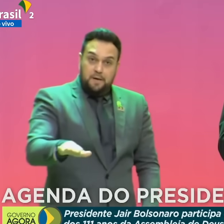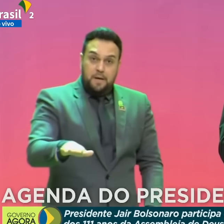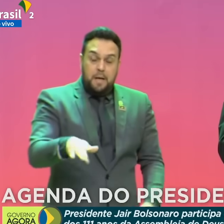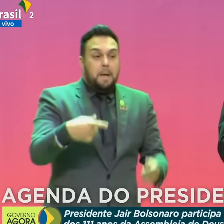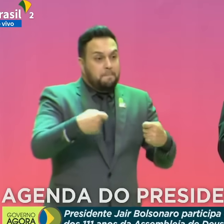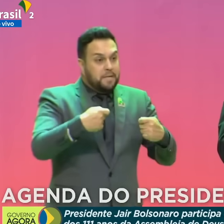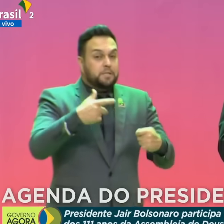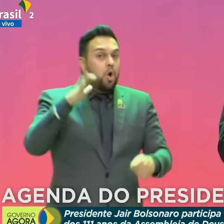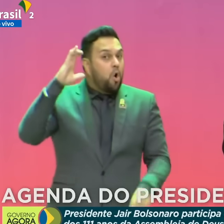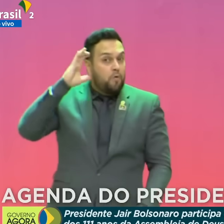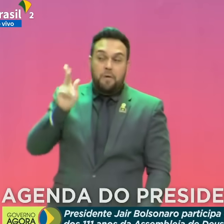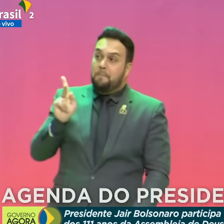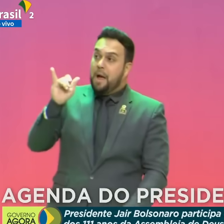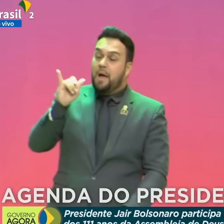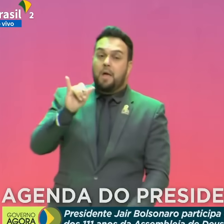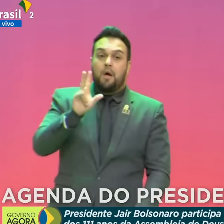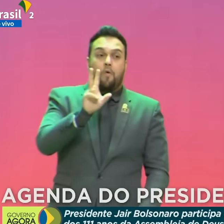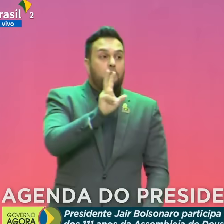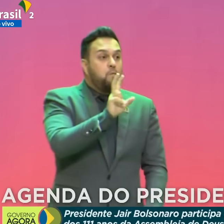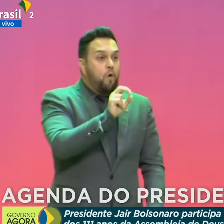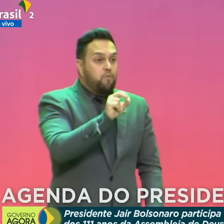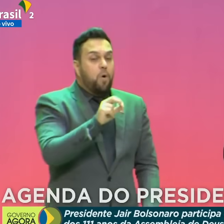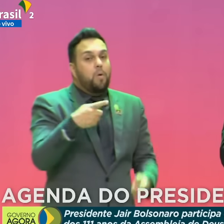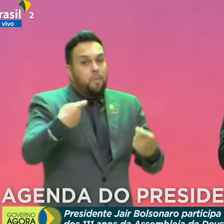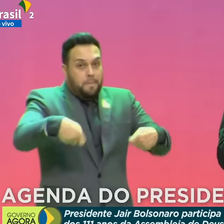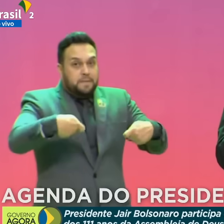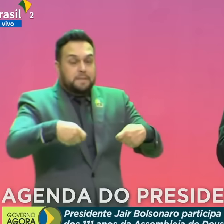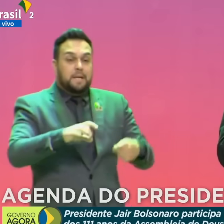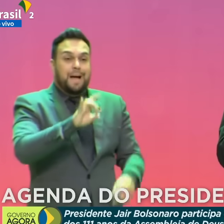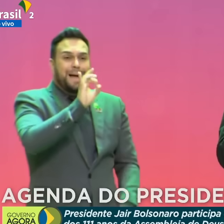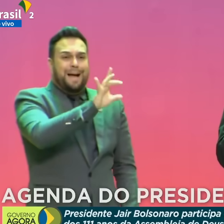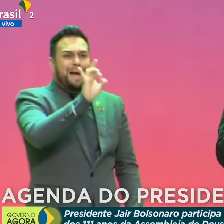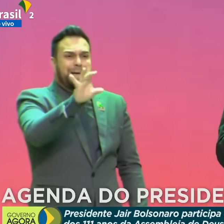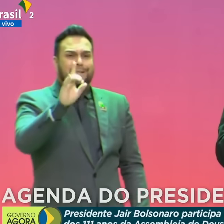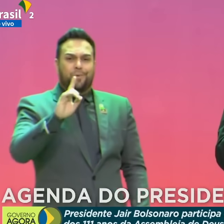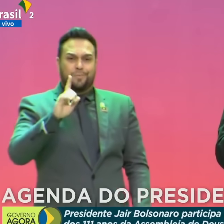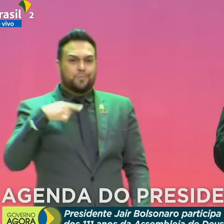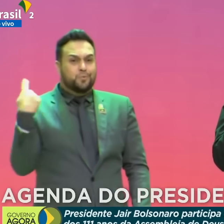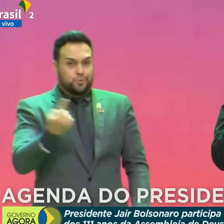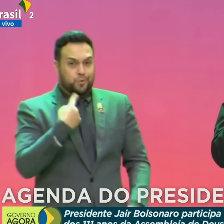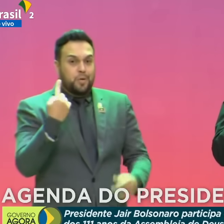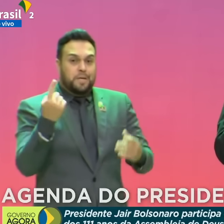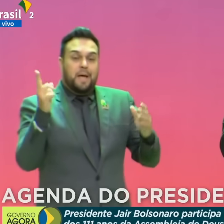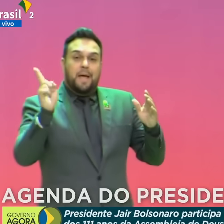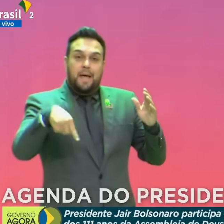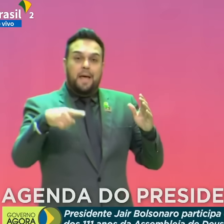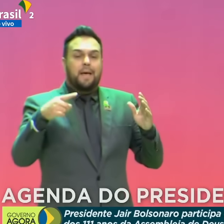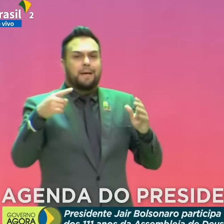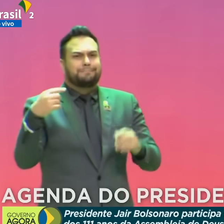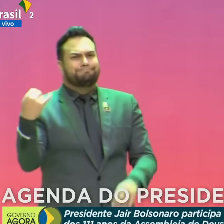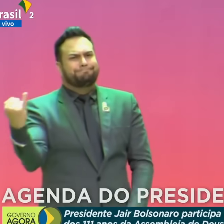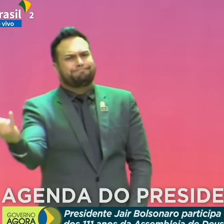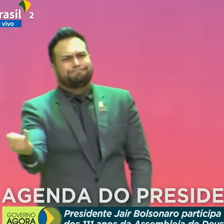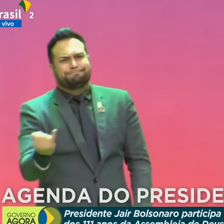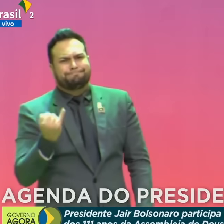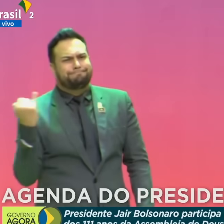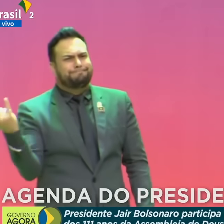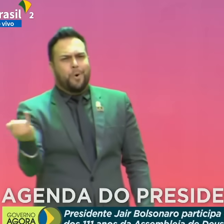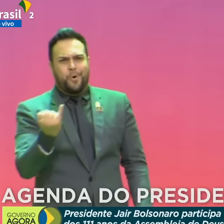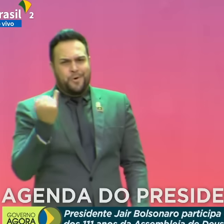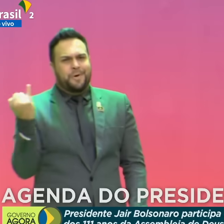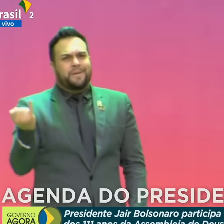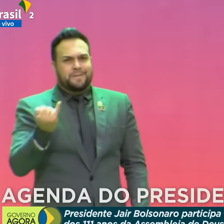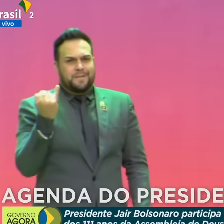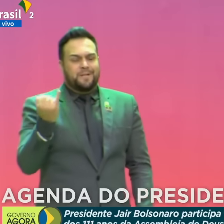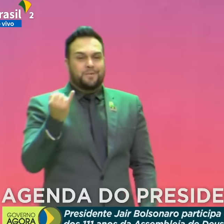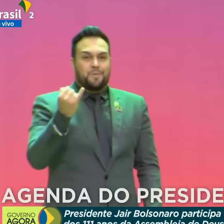que ouvir os pais, os avós, porque cada um de nós é extremamente